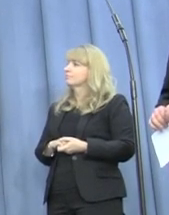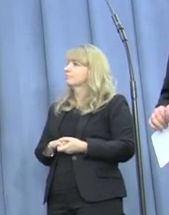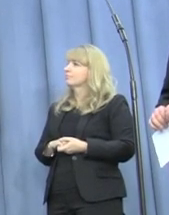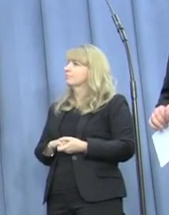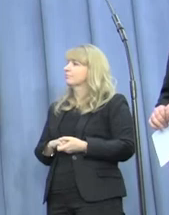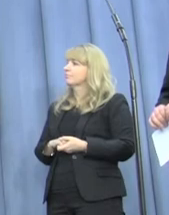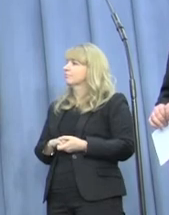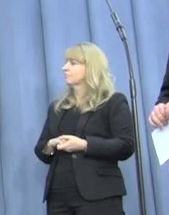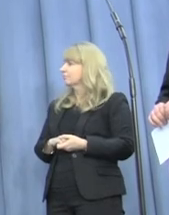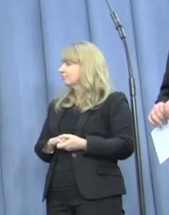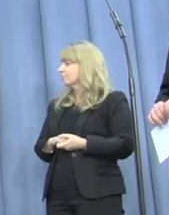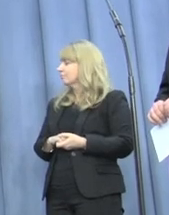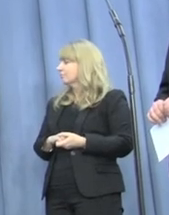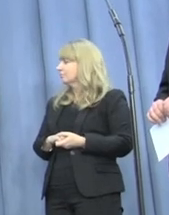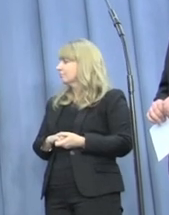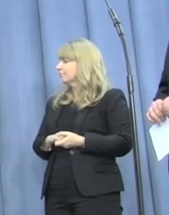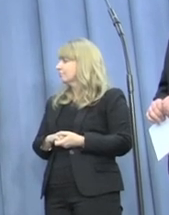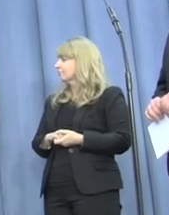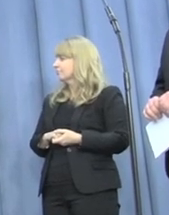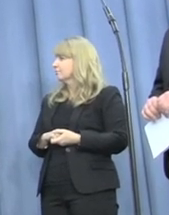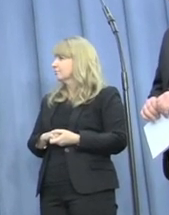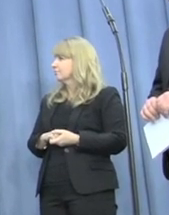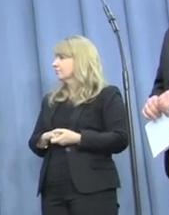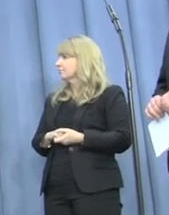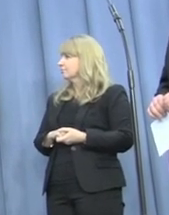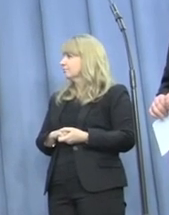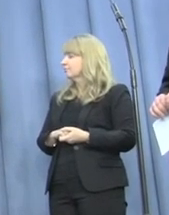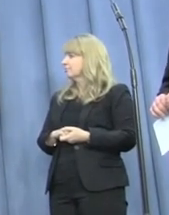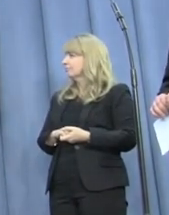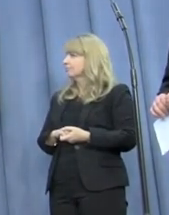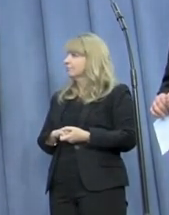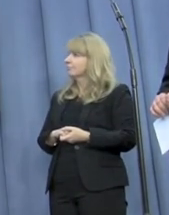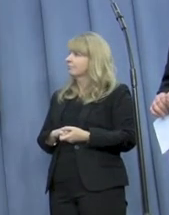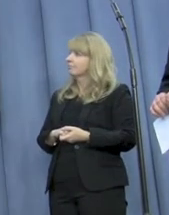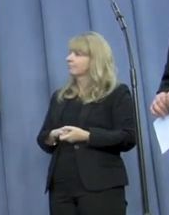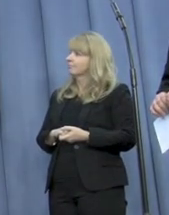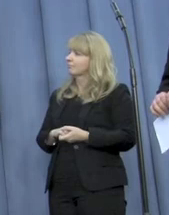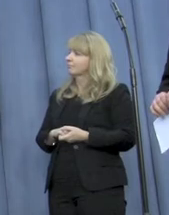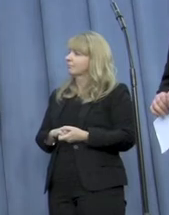No, nie wiem, jak tam z siecią jest. Powinno lecieć.